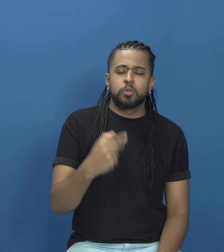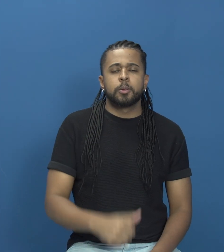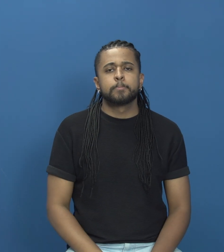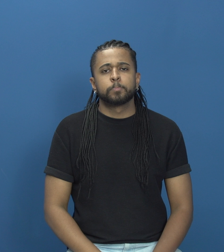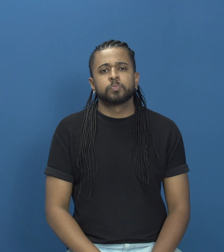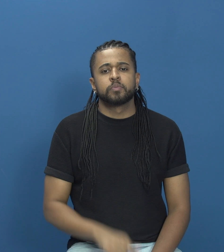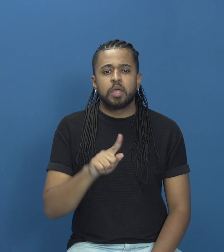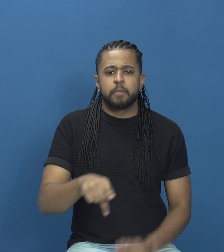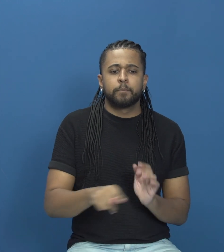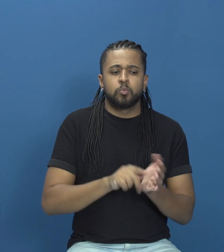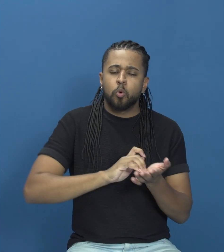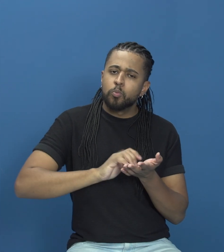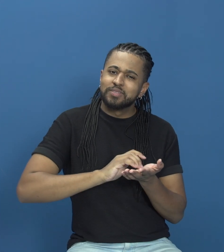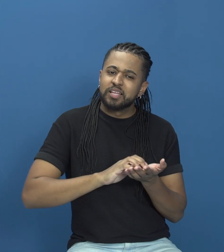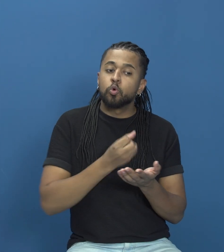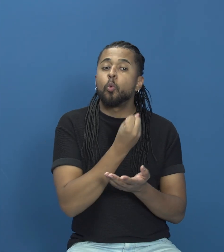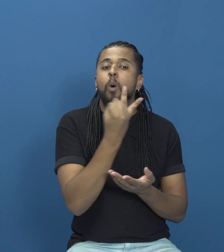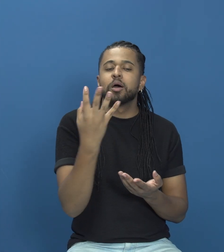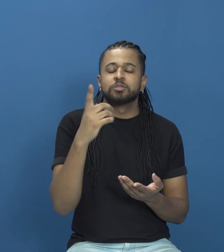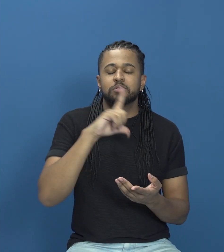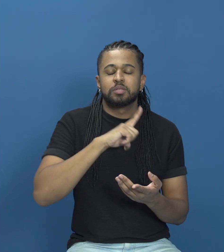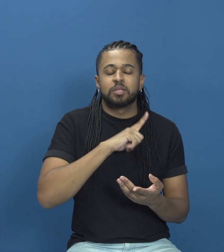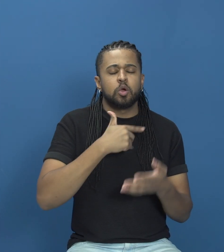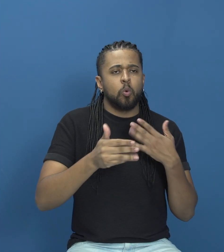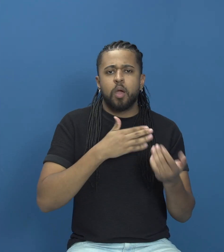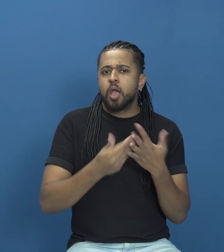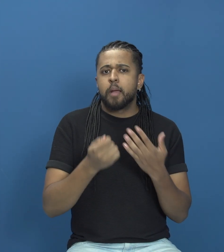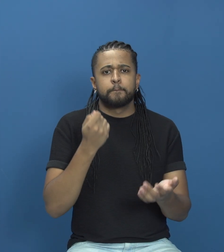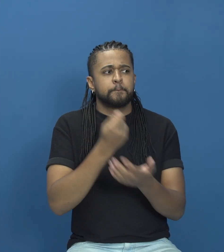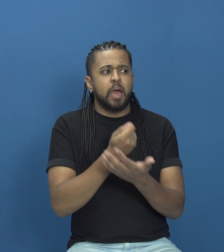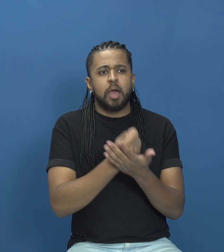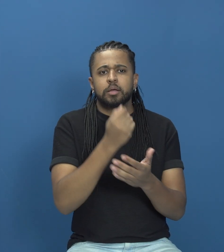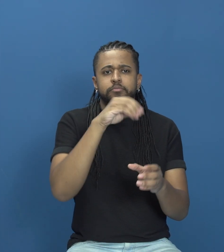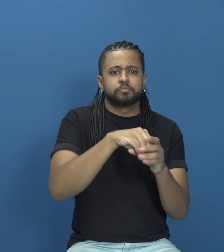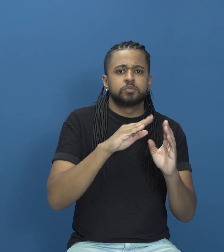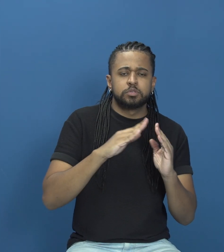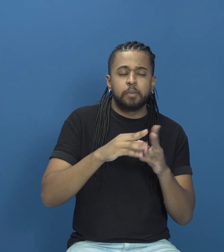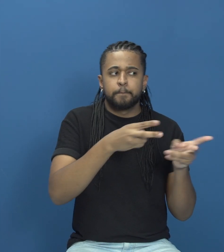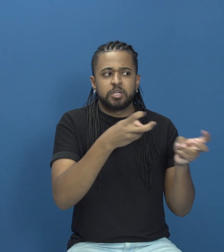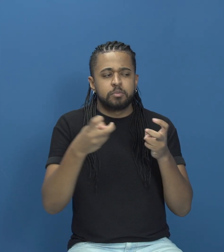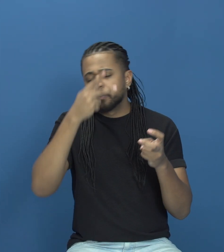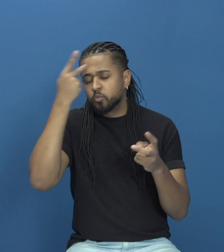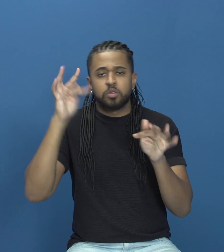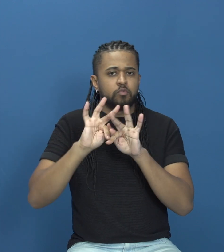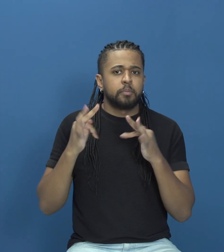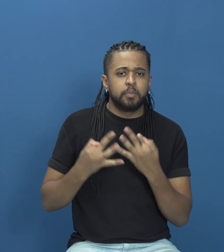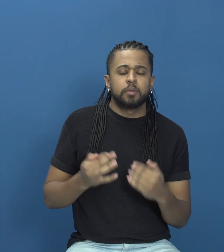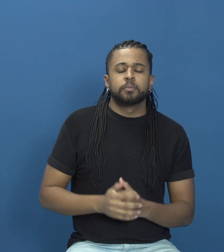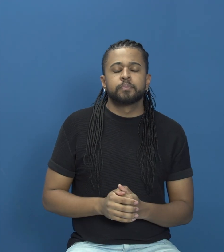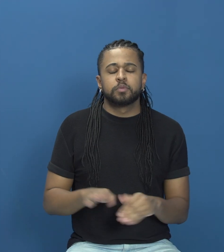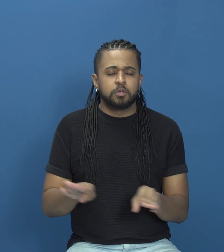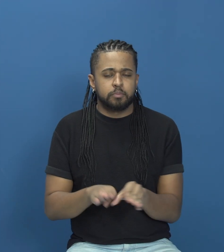11.8.2.2, serão computados os rendimentos de qualquer natureza, percebidos pelas pessoas da família,